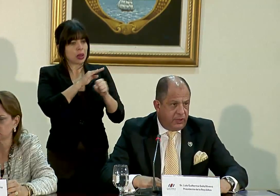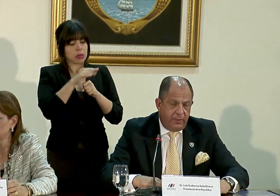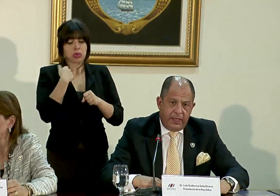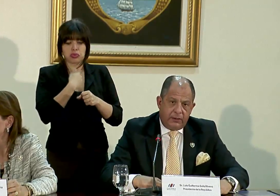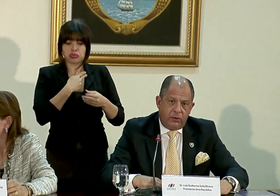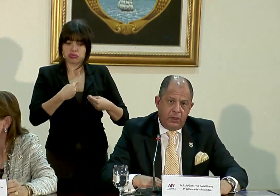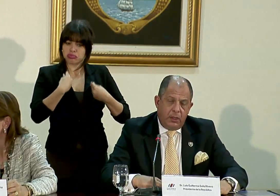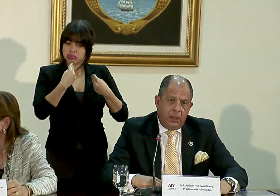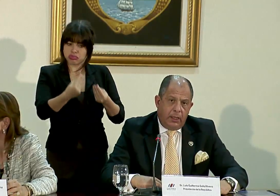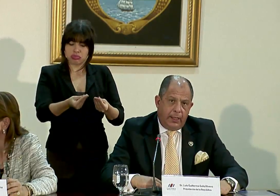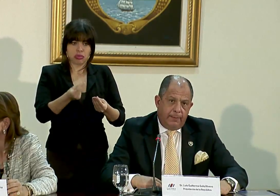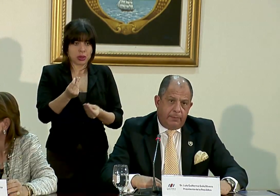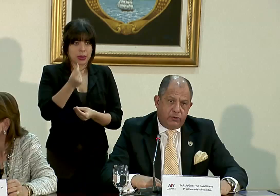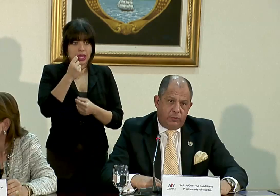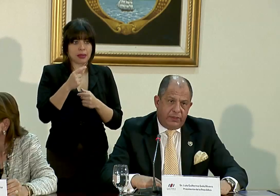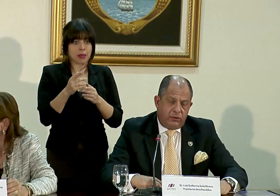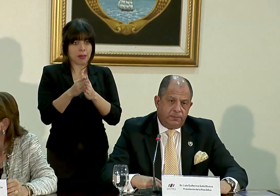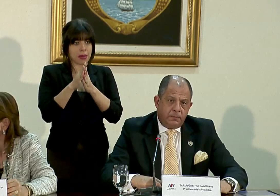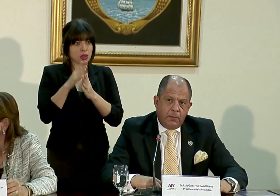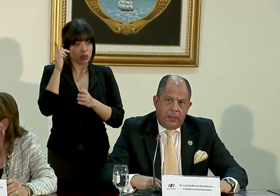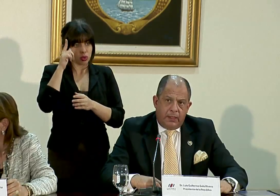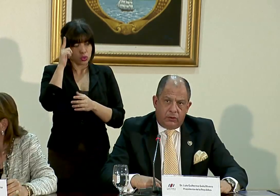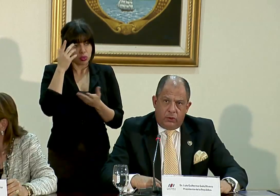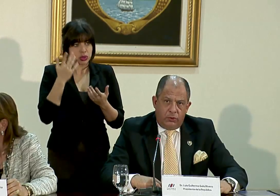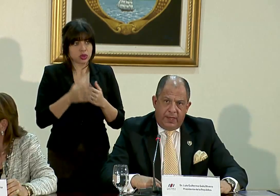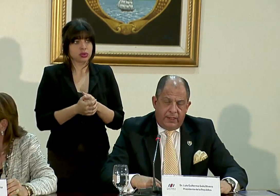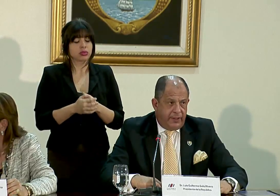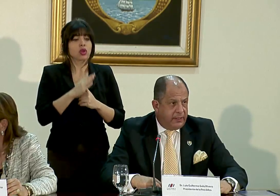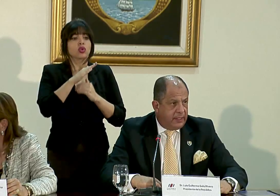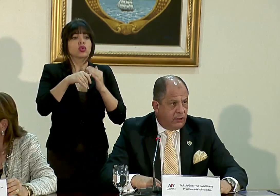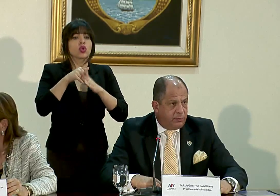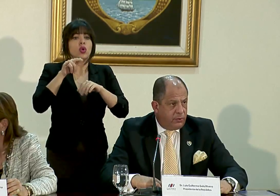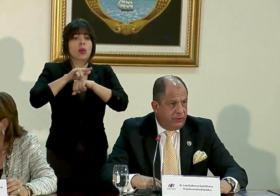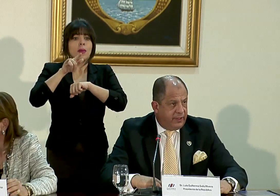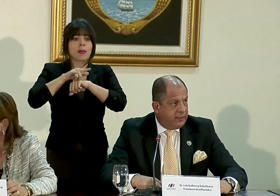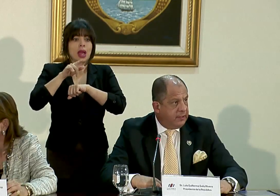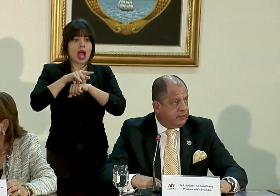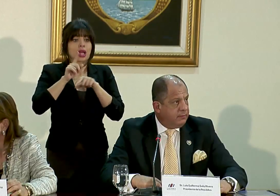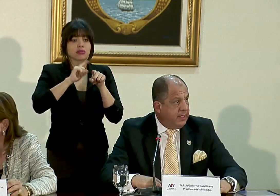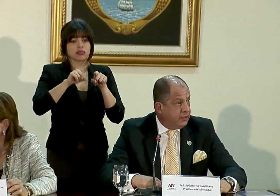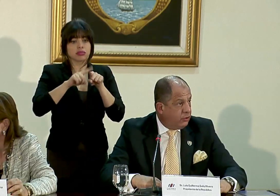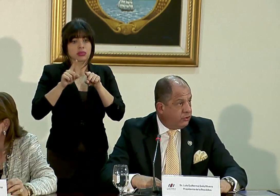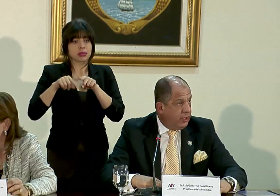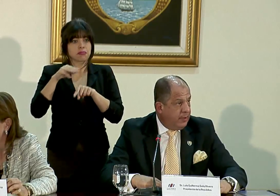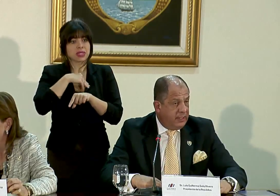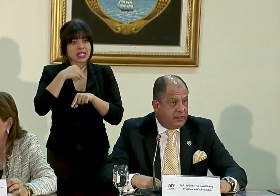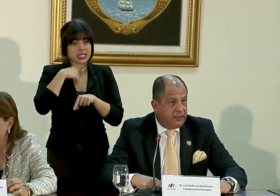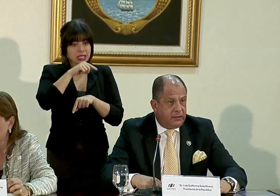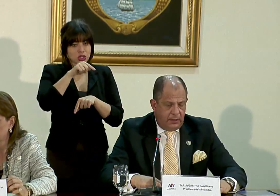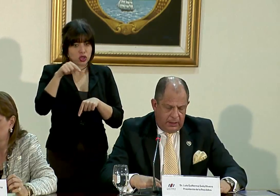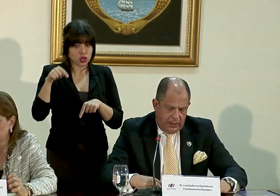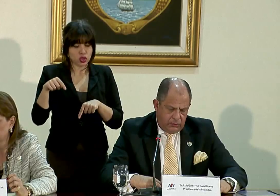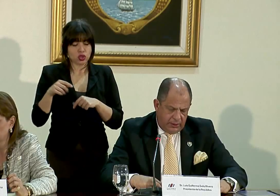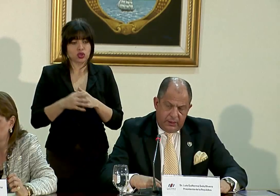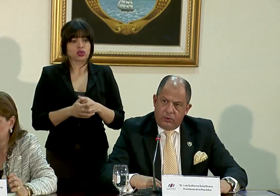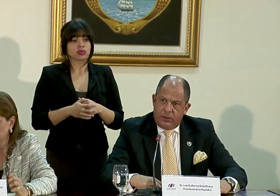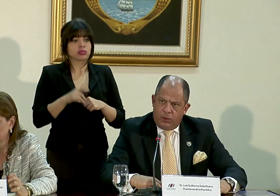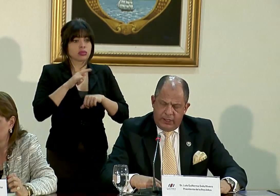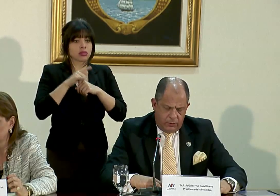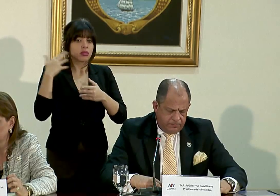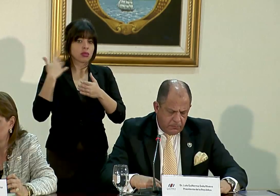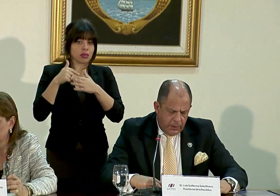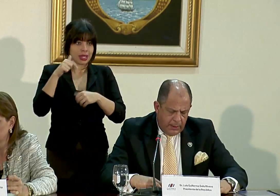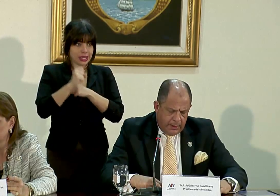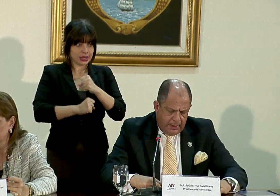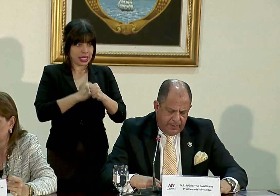entregamos de inmediato, por supuesto, de todos los viajes realizados por diferentes ministros y ministras durante el